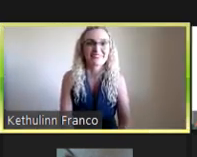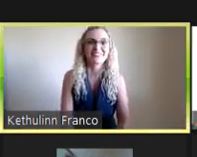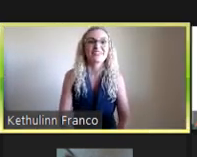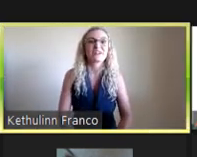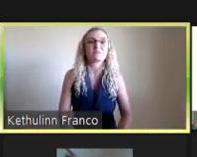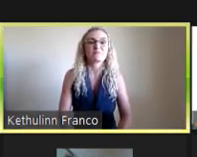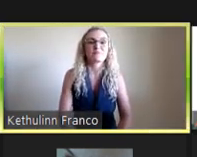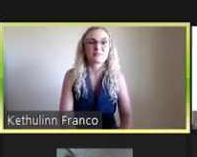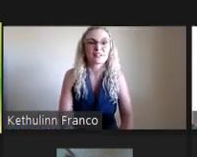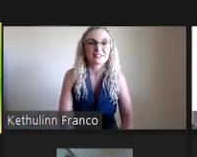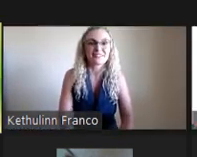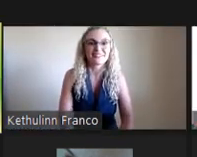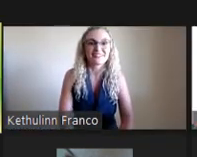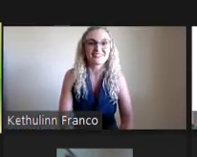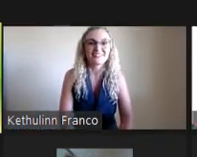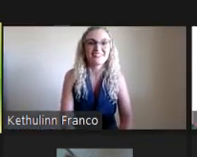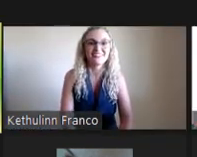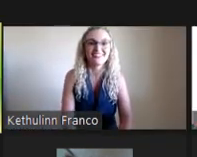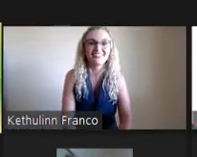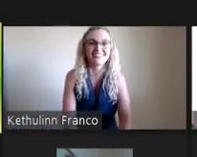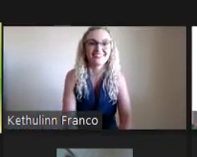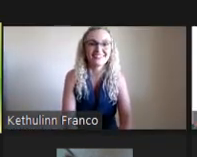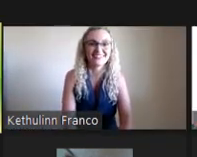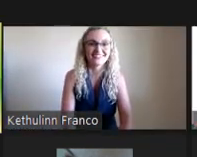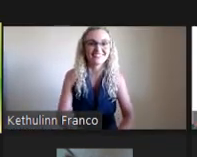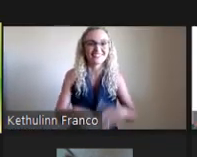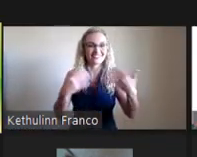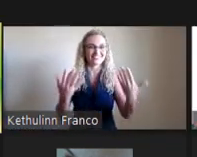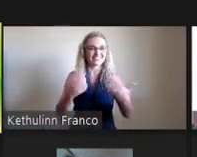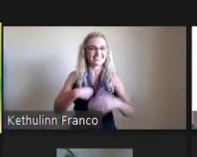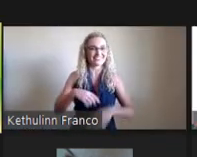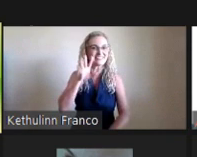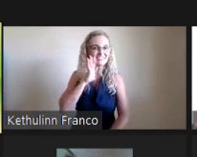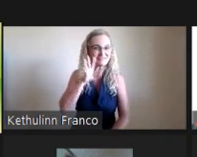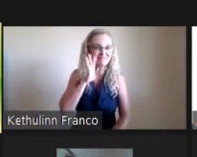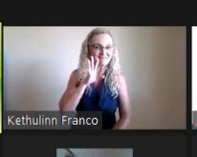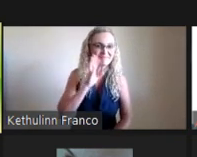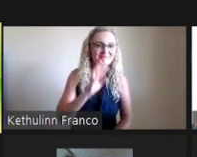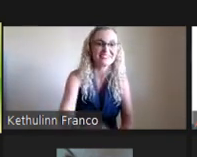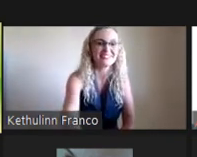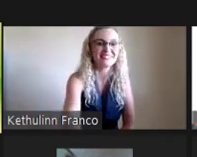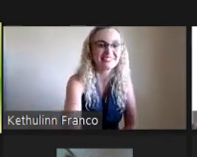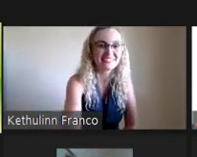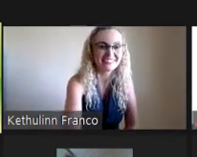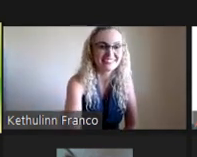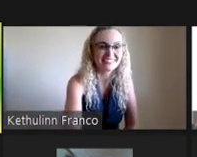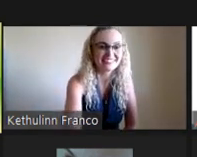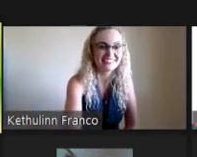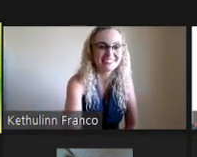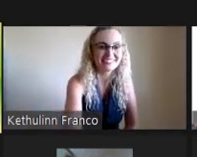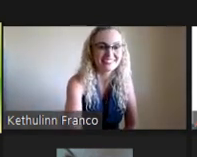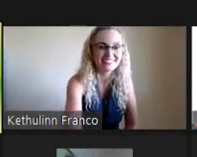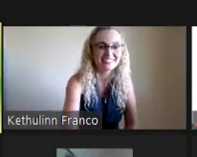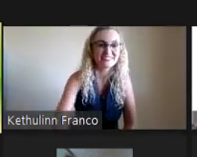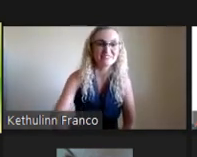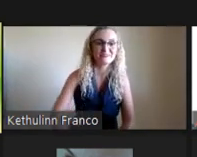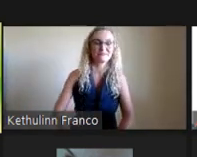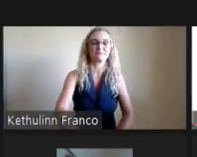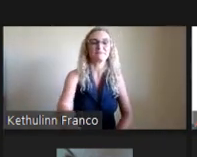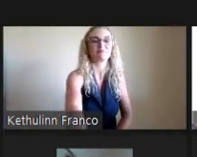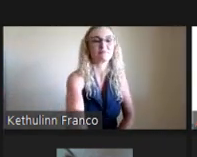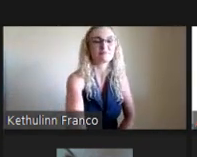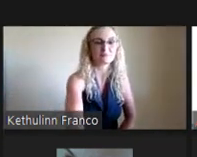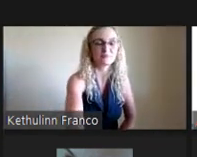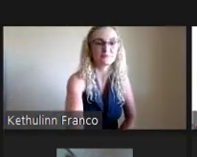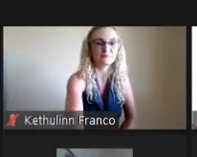É bem legal essas colocações, professora. No primeiro, com respeito à carga horária, né?